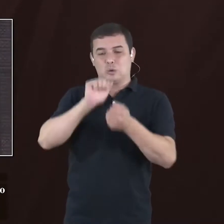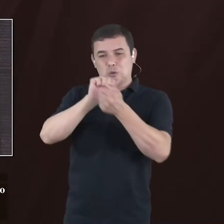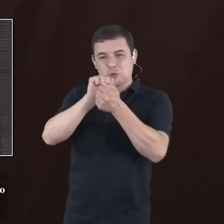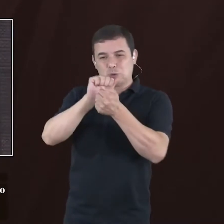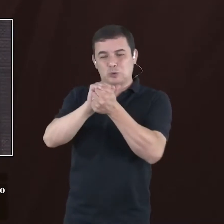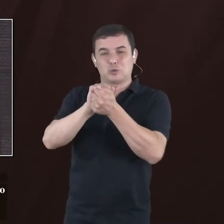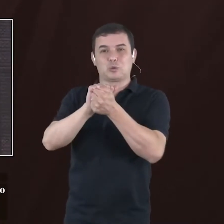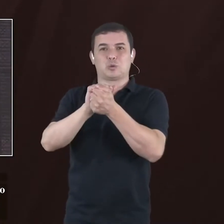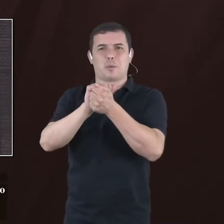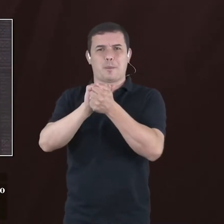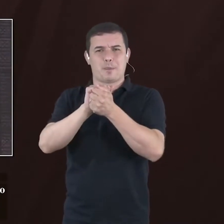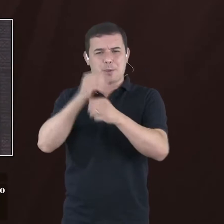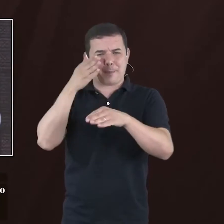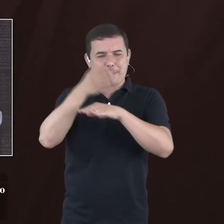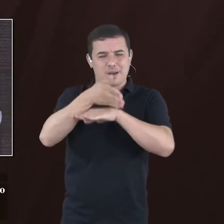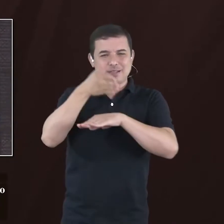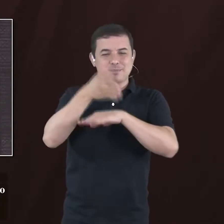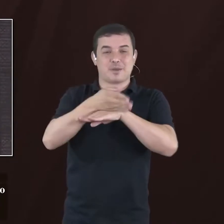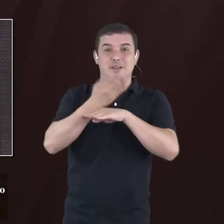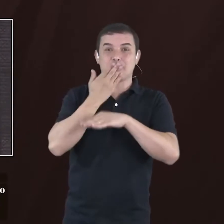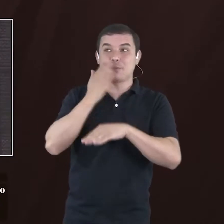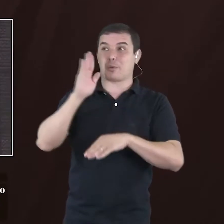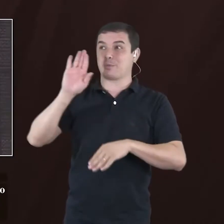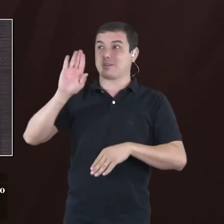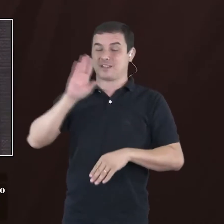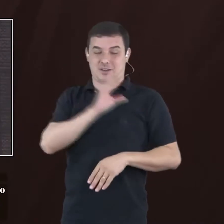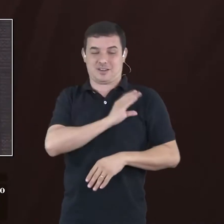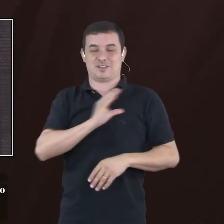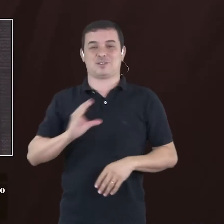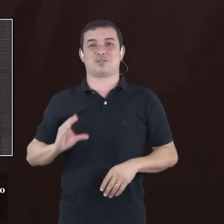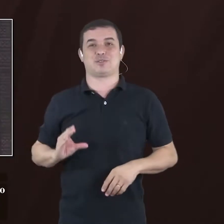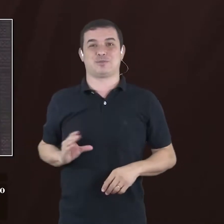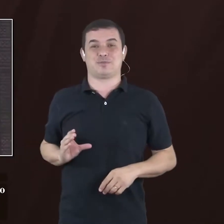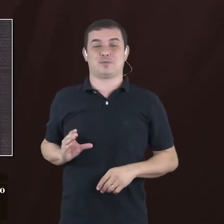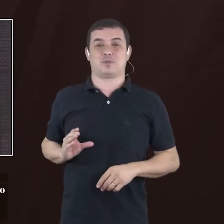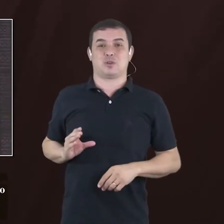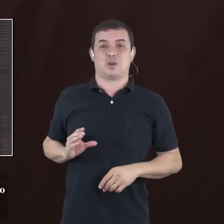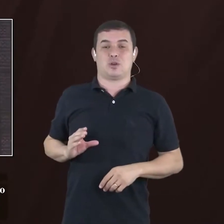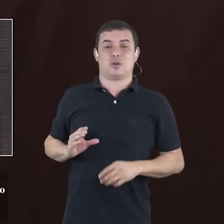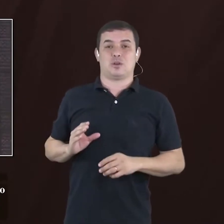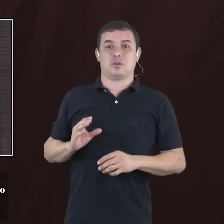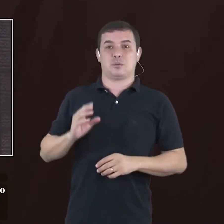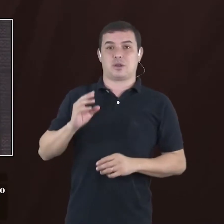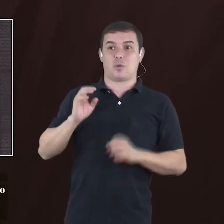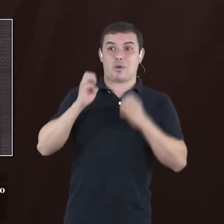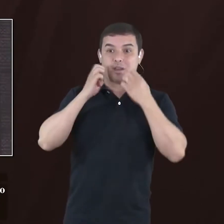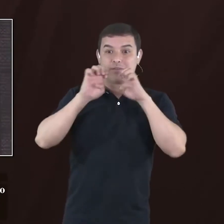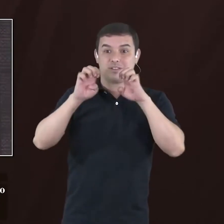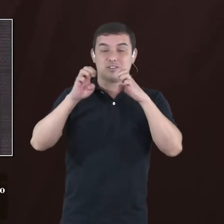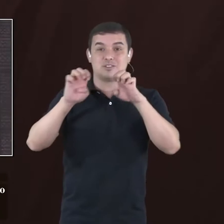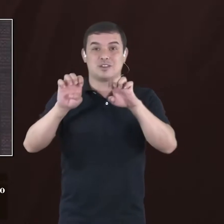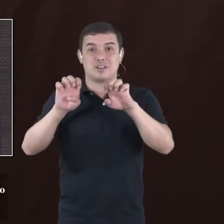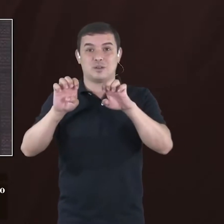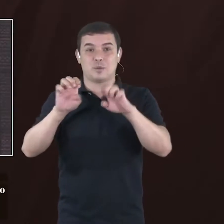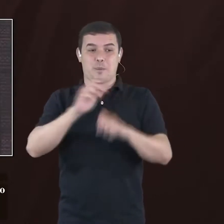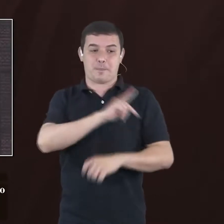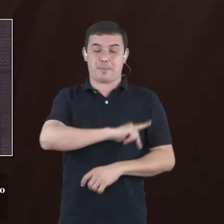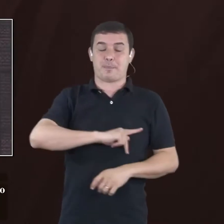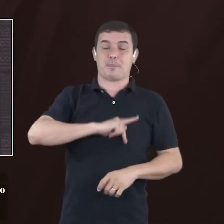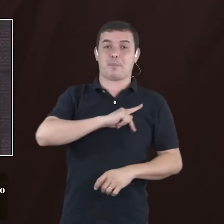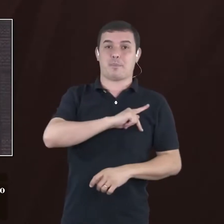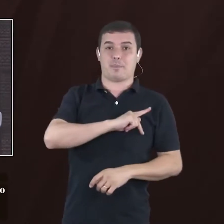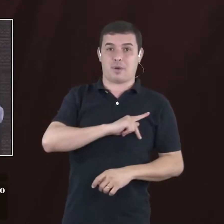e coparticipantes da promessa em Cristo Jesus, por meio do Evangelho, do qual fui